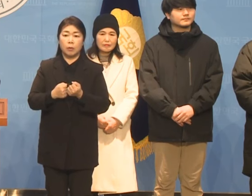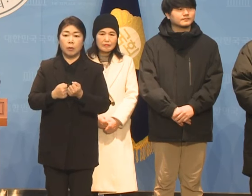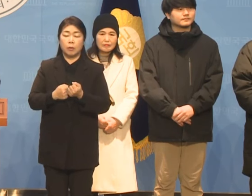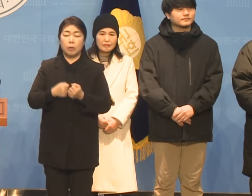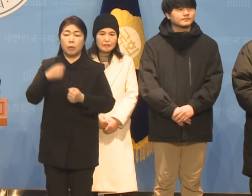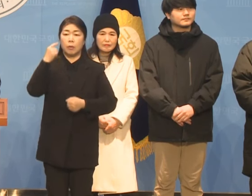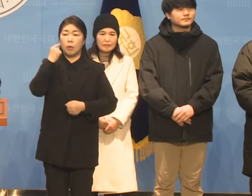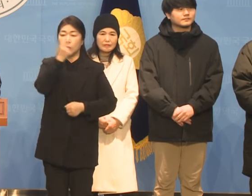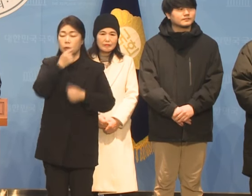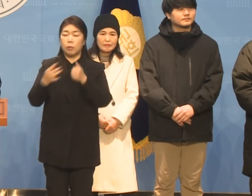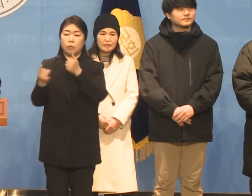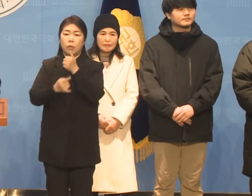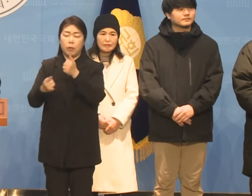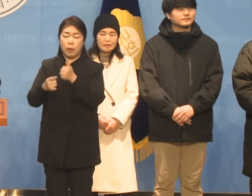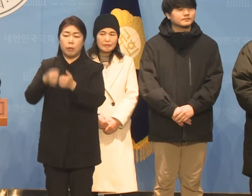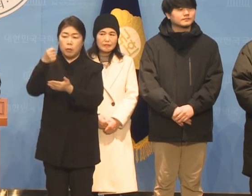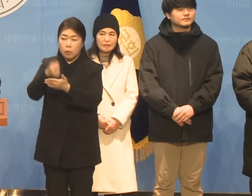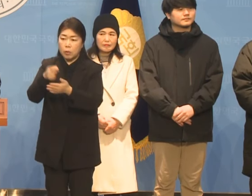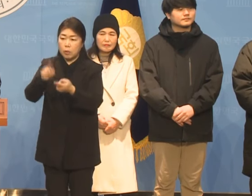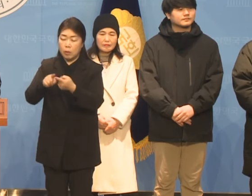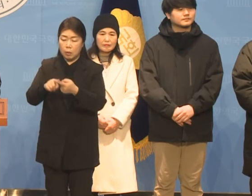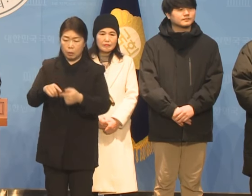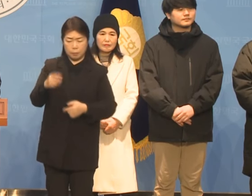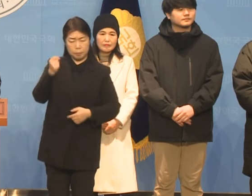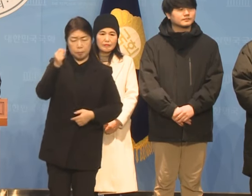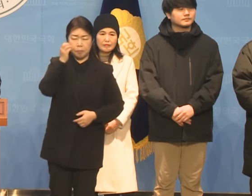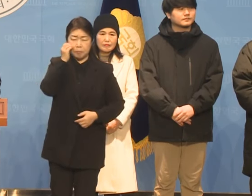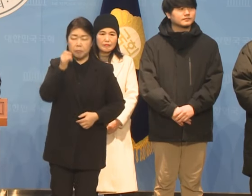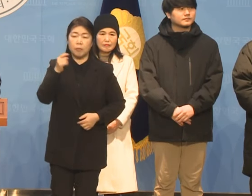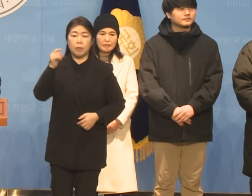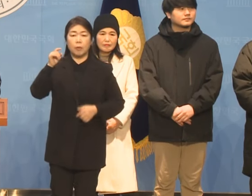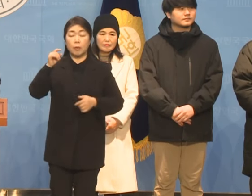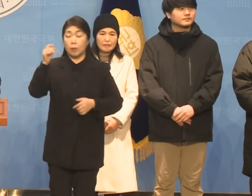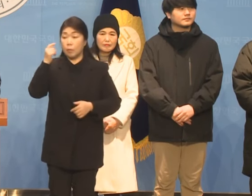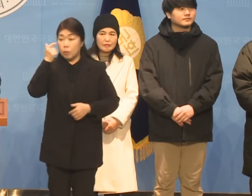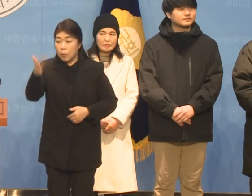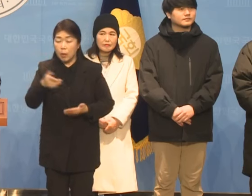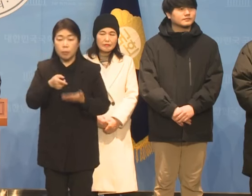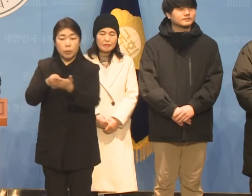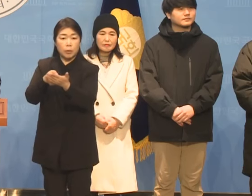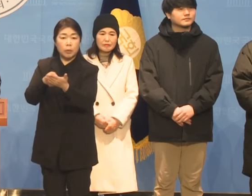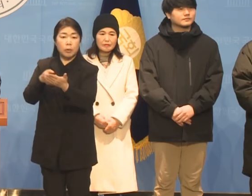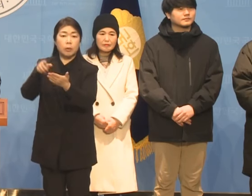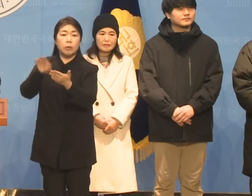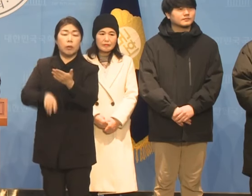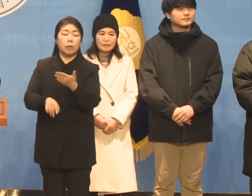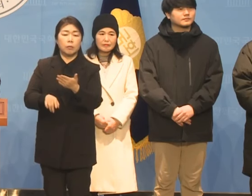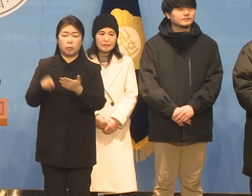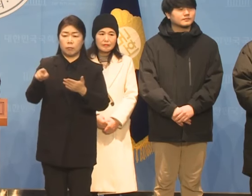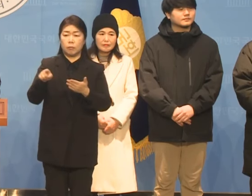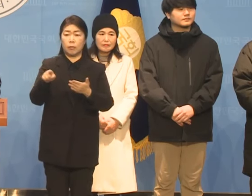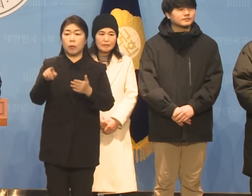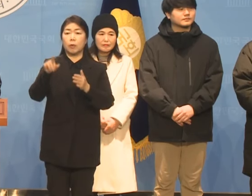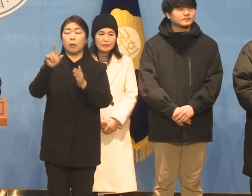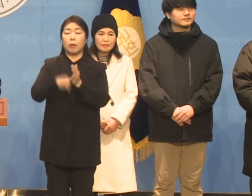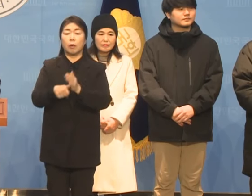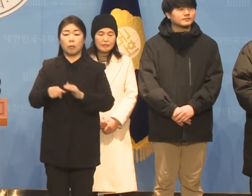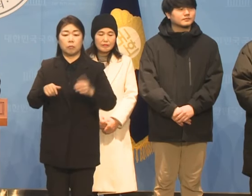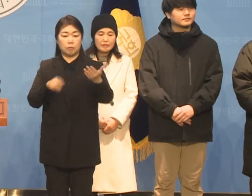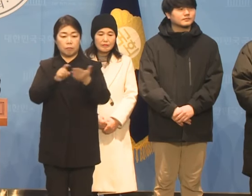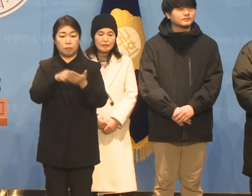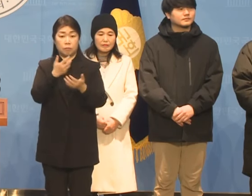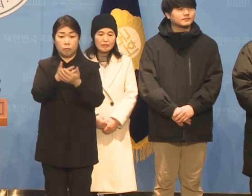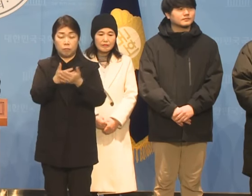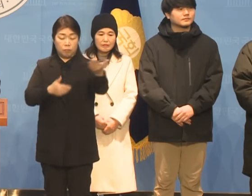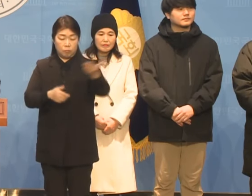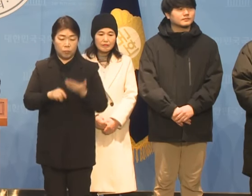대해 제가 이의를 제기했습니다. 그리고 이 신청 처리위원회에서는 저에게 소명의